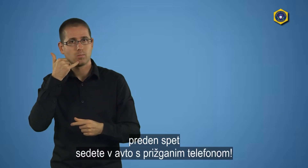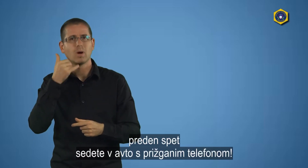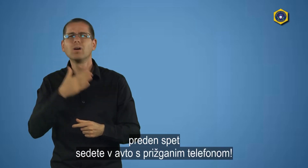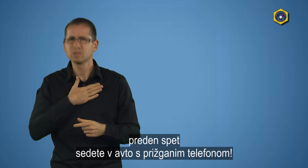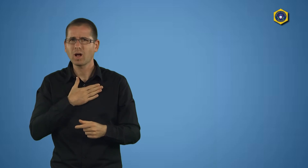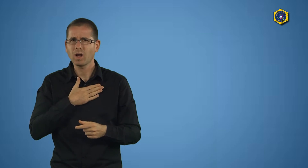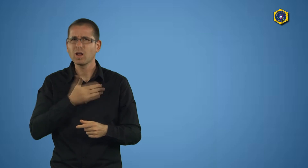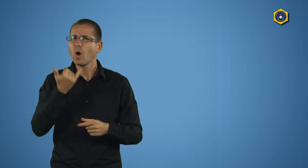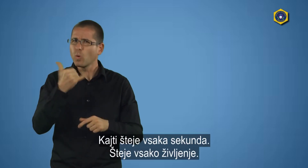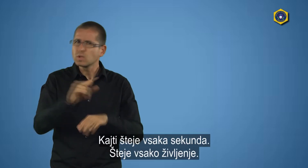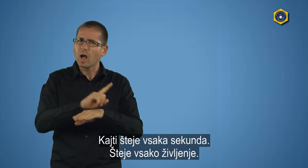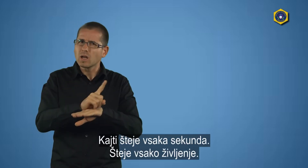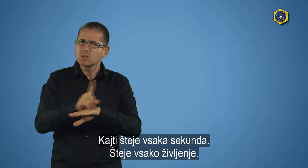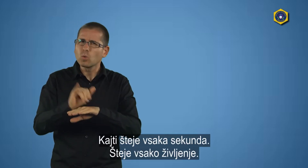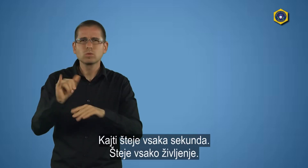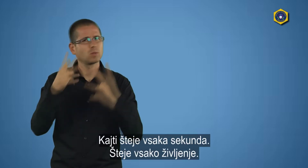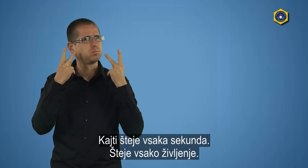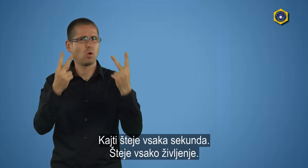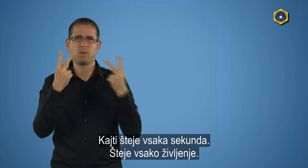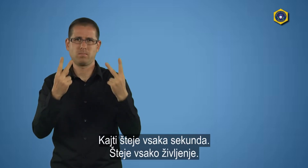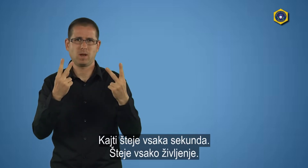kajti šteje vsaka sekunda.